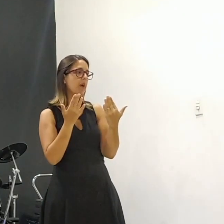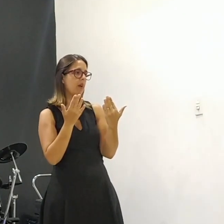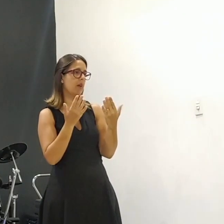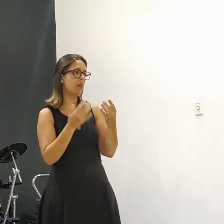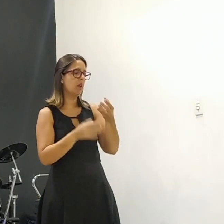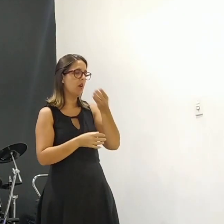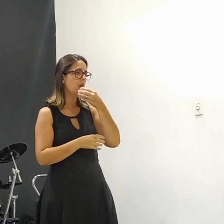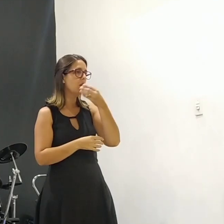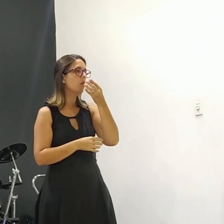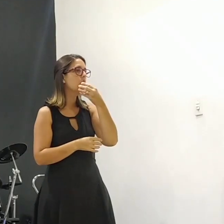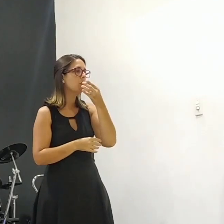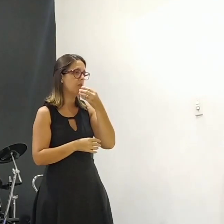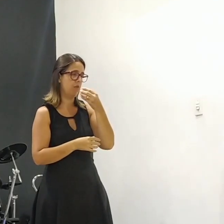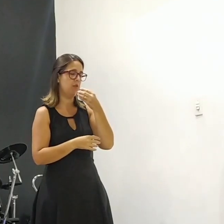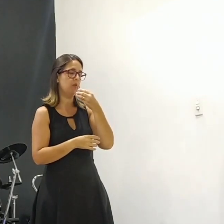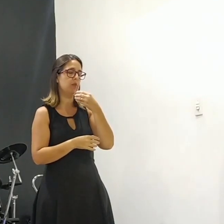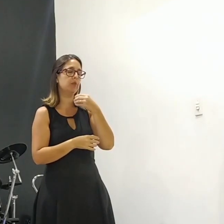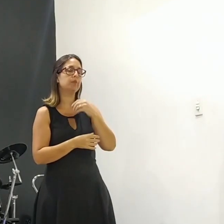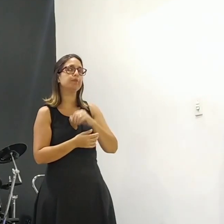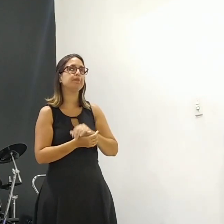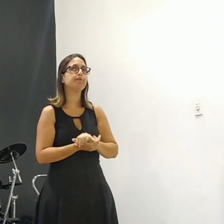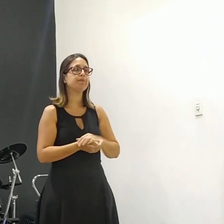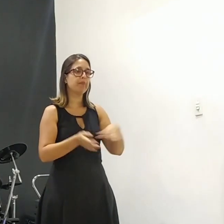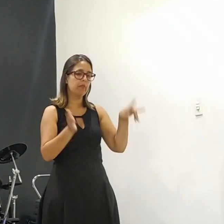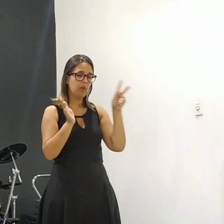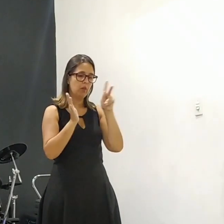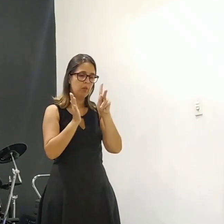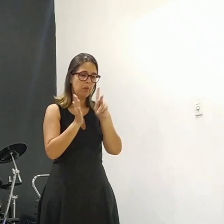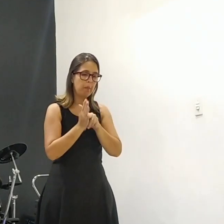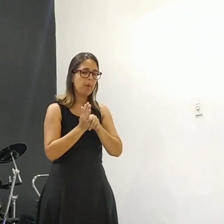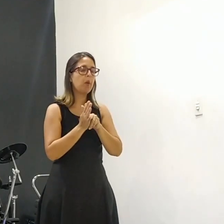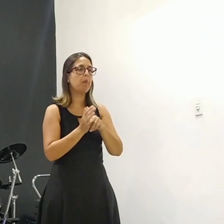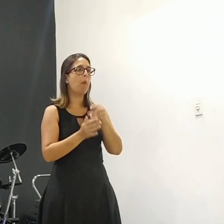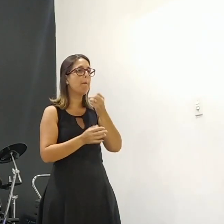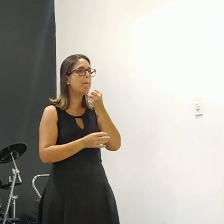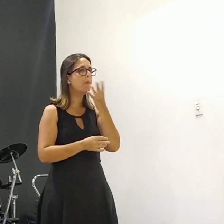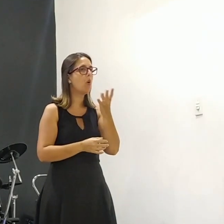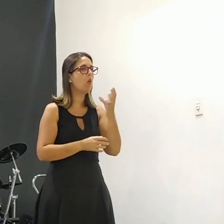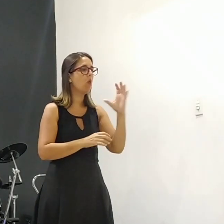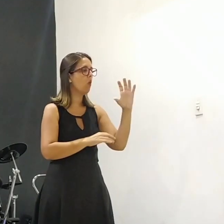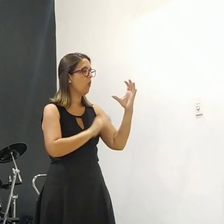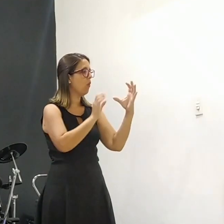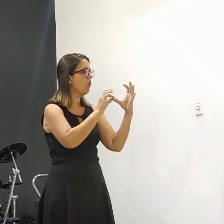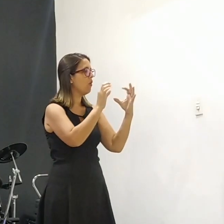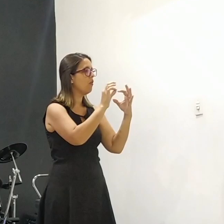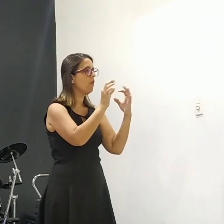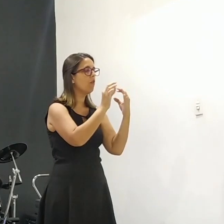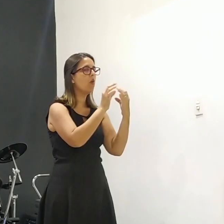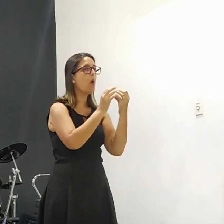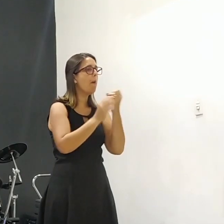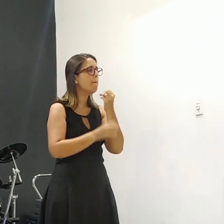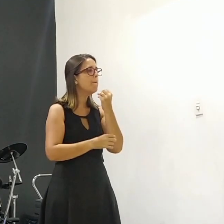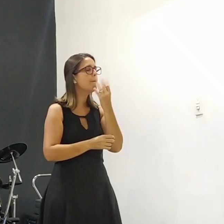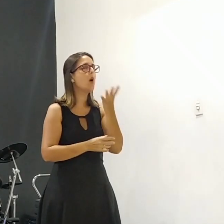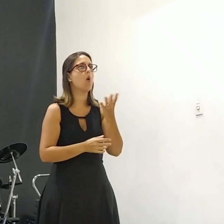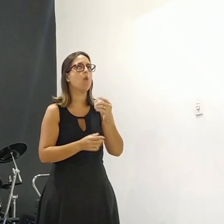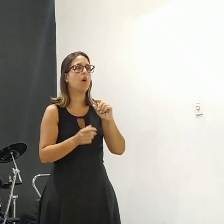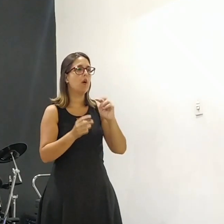seu fruto na estação própria, cujas folhas não caem, e tudo que ele